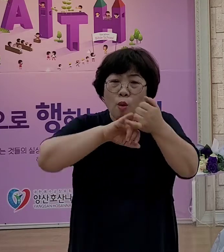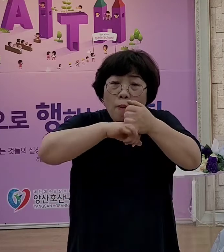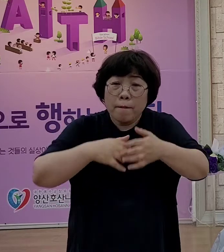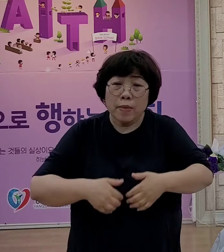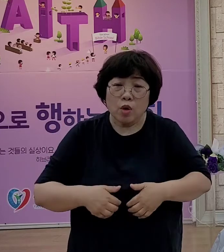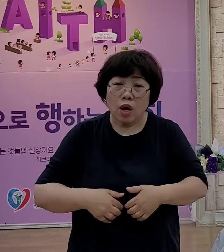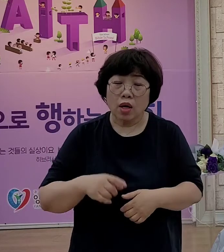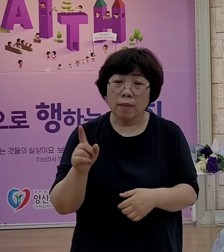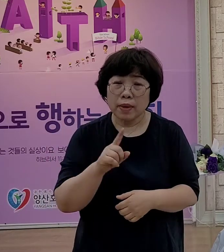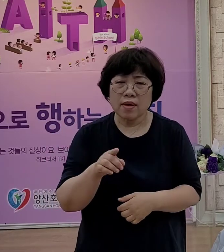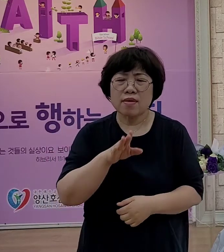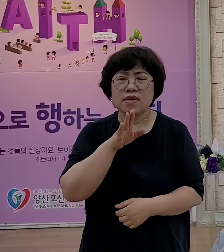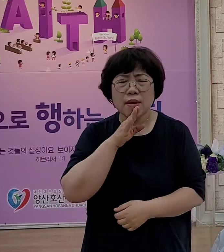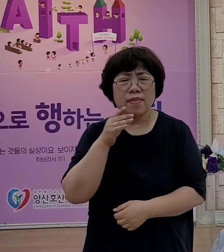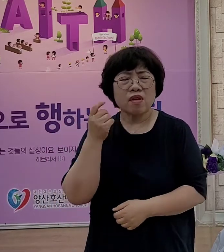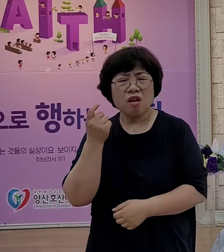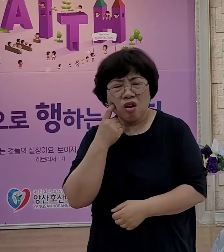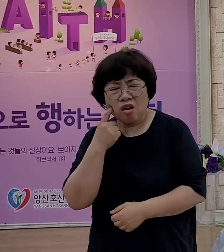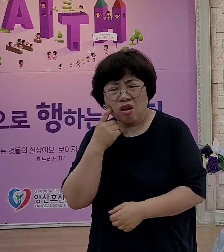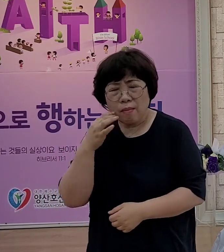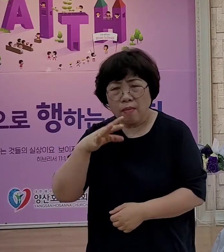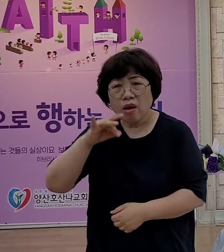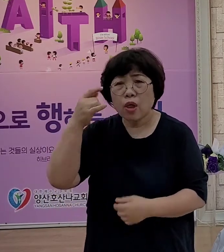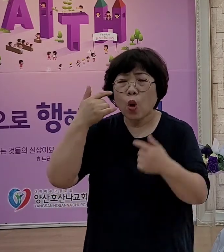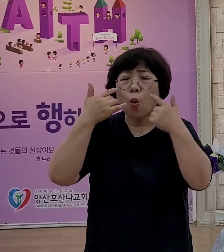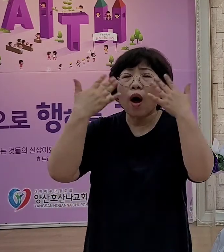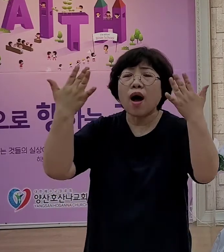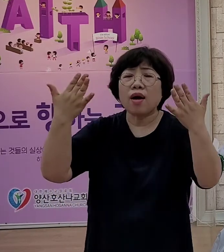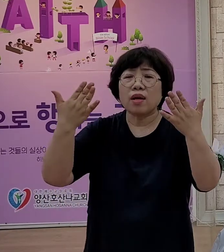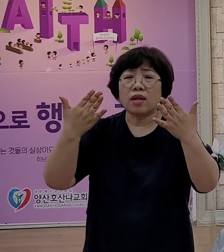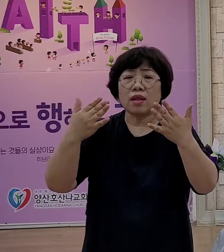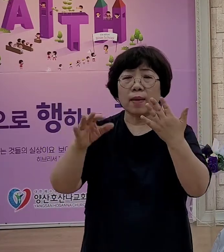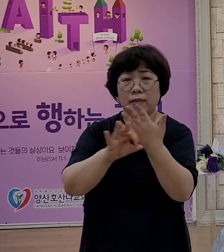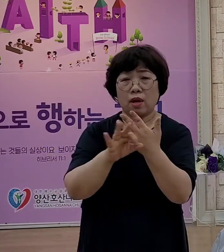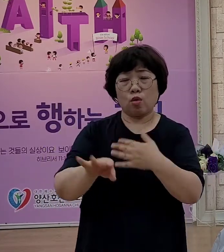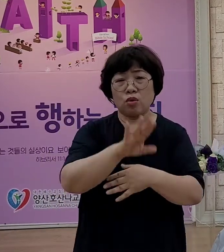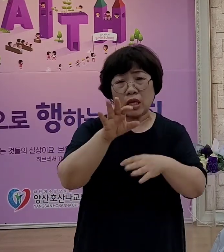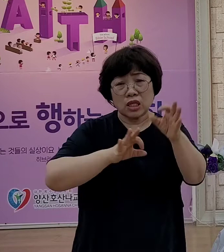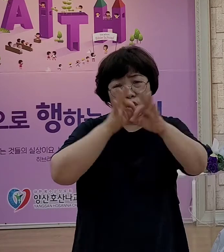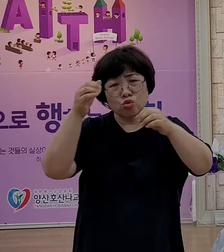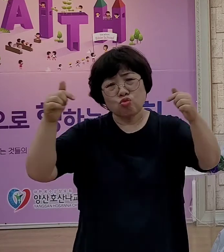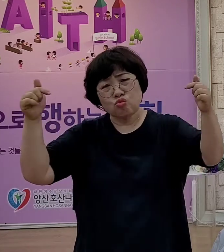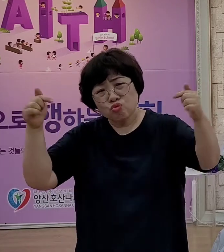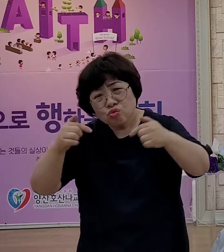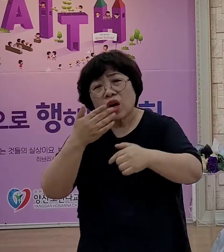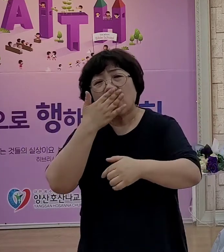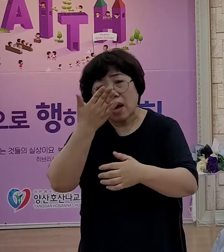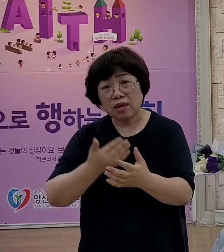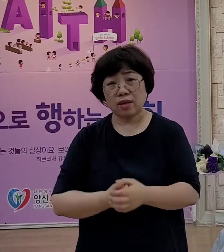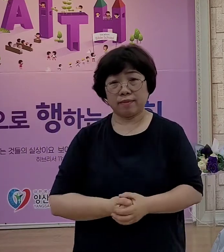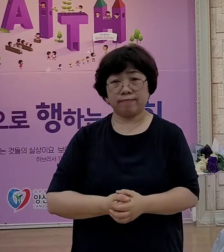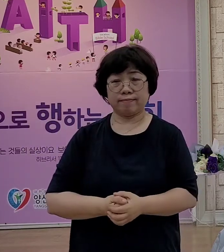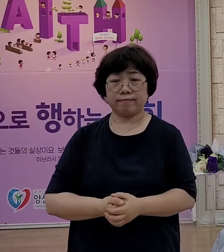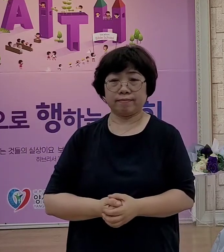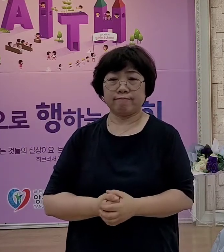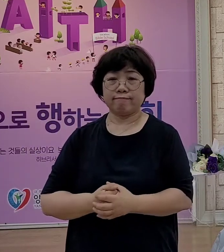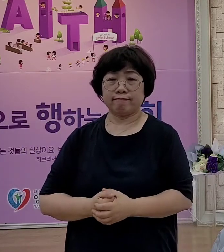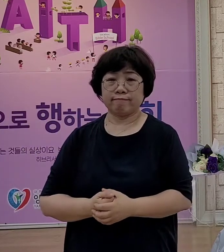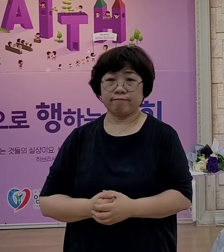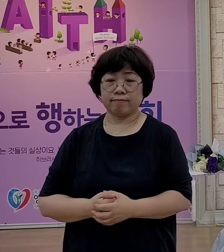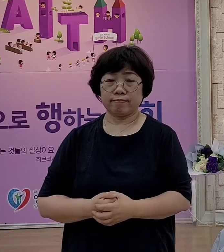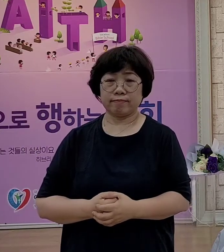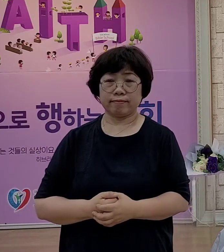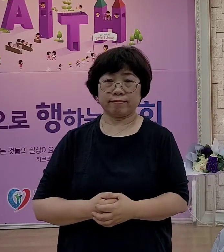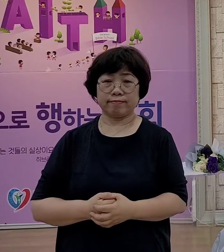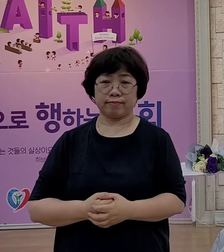우리가 사실인지 아닌지만 확인을 해도 우리의 실수를 얼마나 많이 줄일 수 있는지